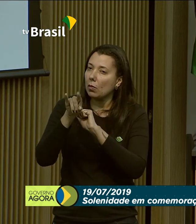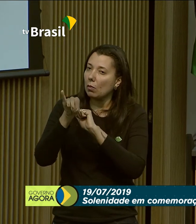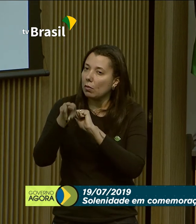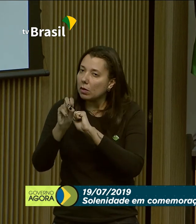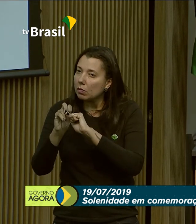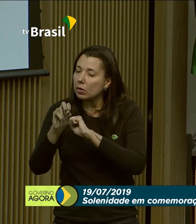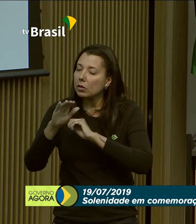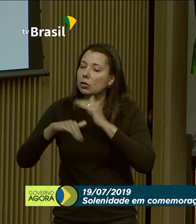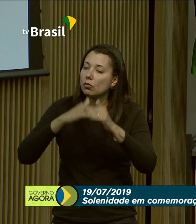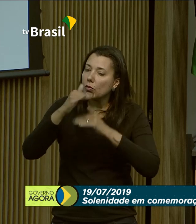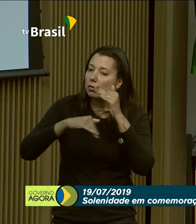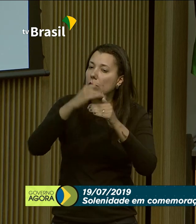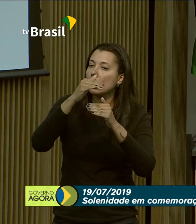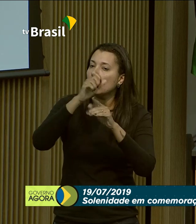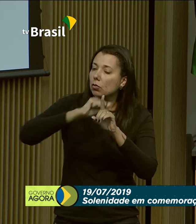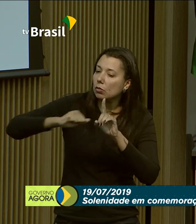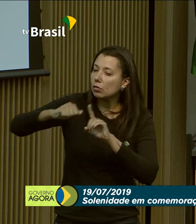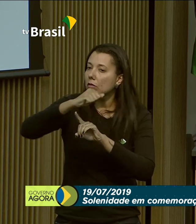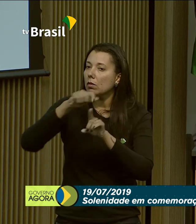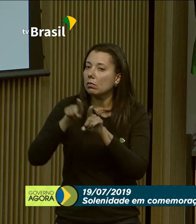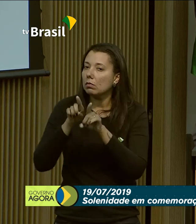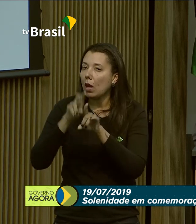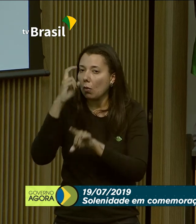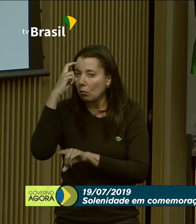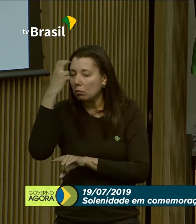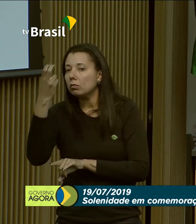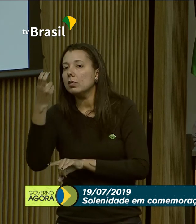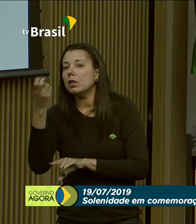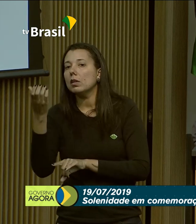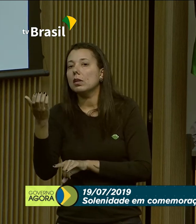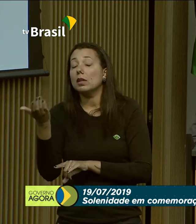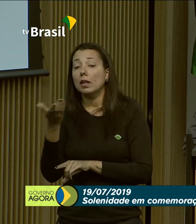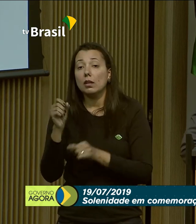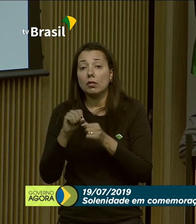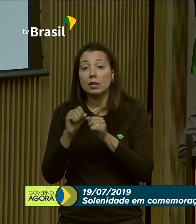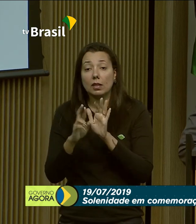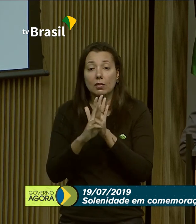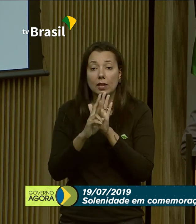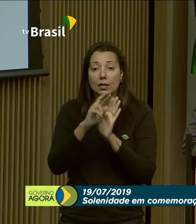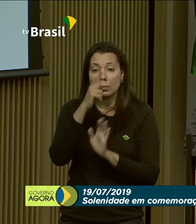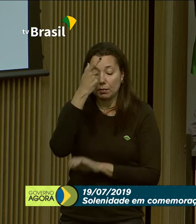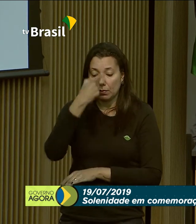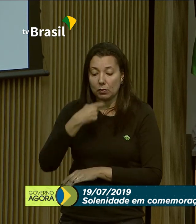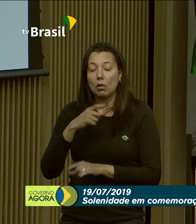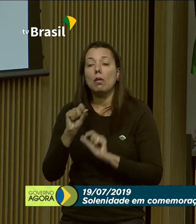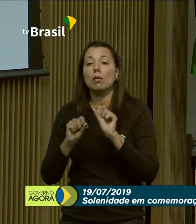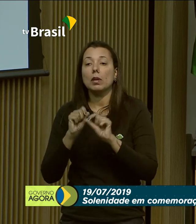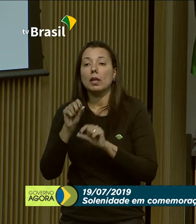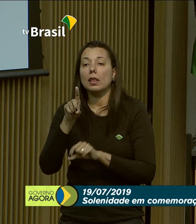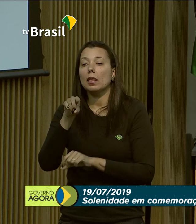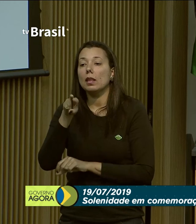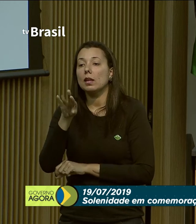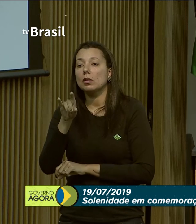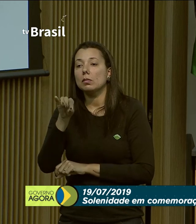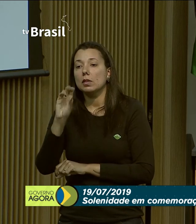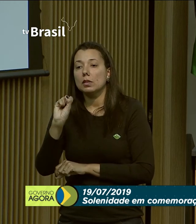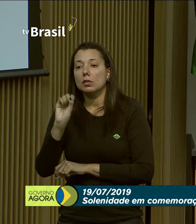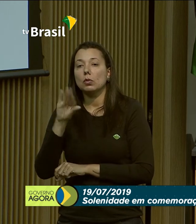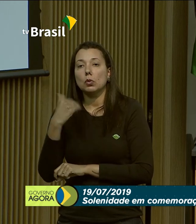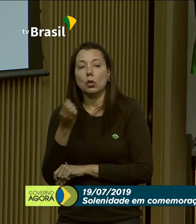de Desenvolvimento Social, Henrique Pires, da Cultura. Eu queria fazer uma referência especial ao Décio Brasil, nosso